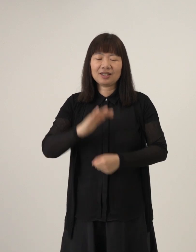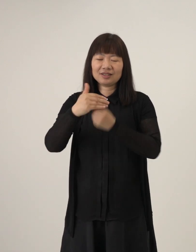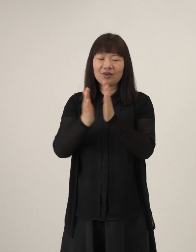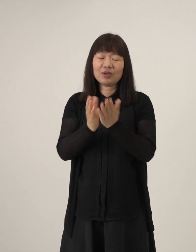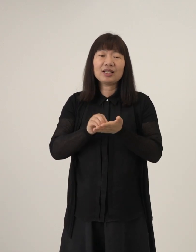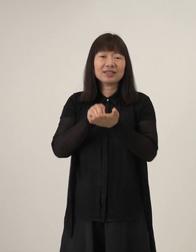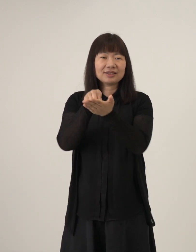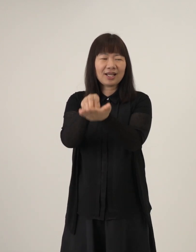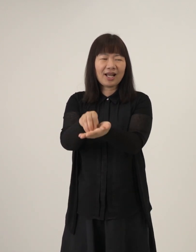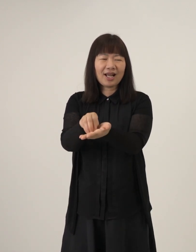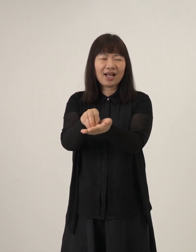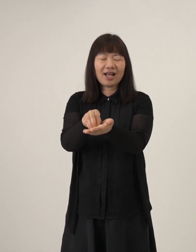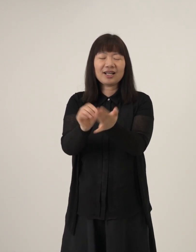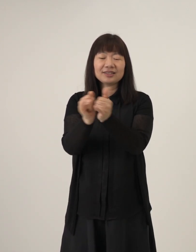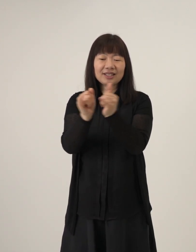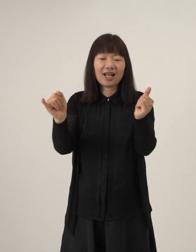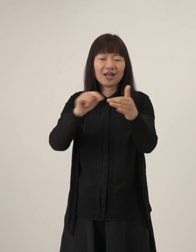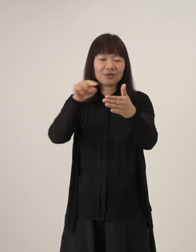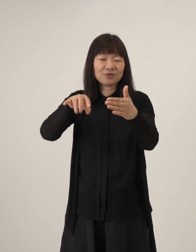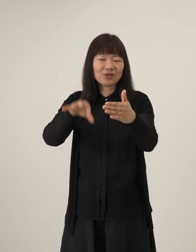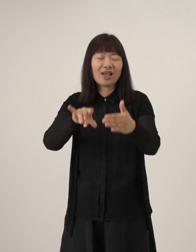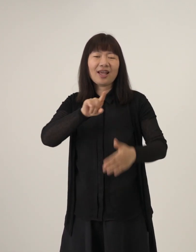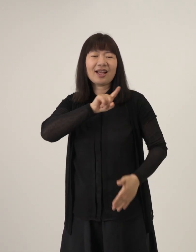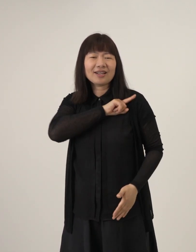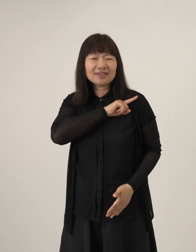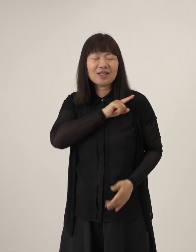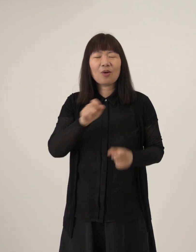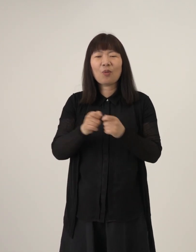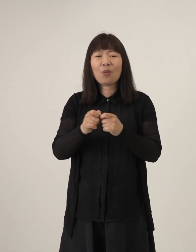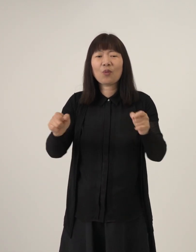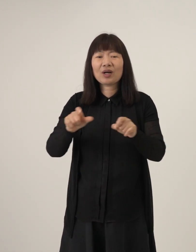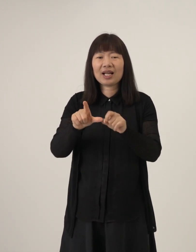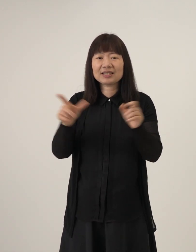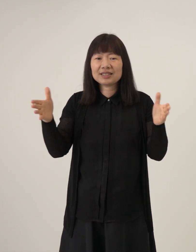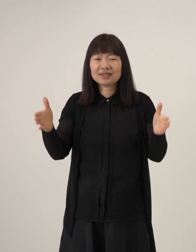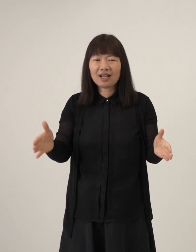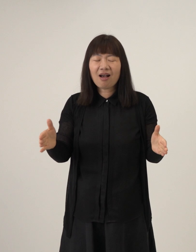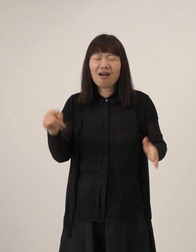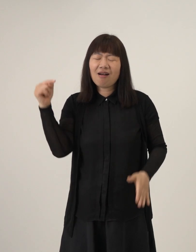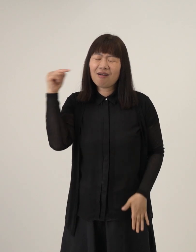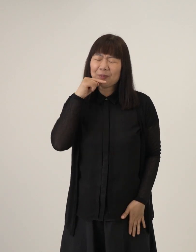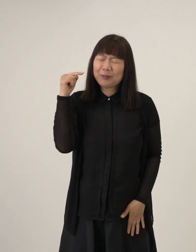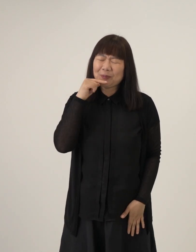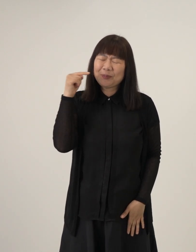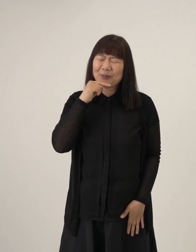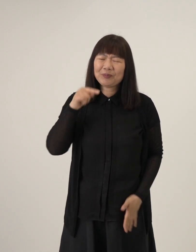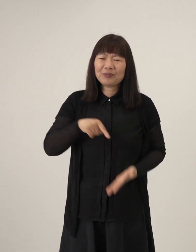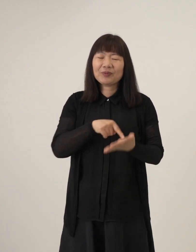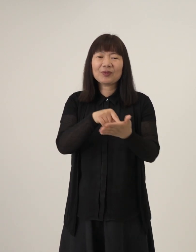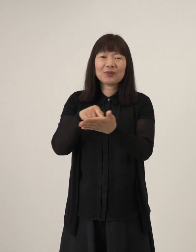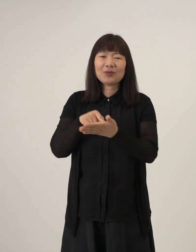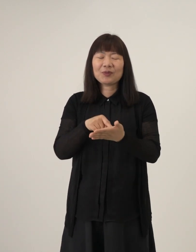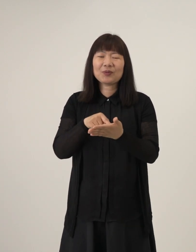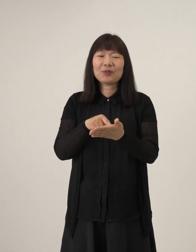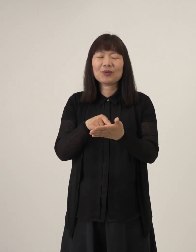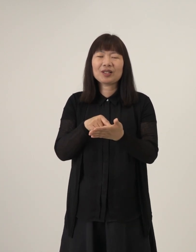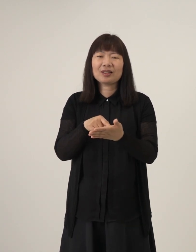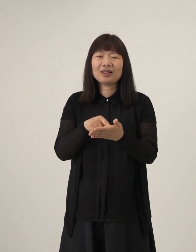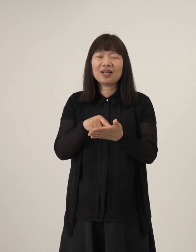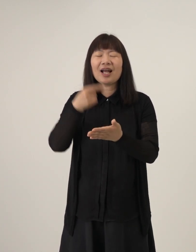성경에 등장한 인물들 중에 가장 오랜 시간을 혹독하게 고독하고